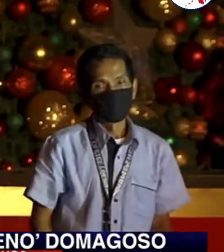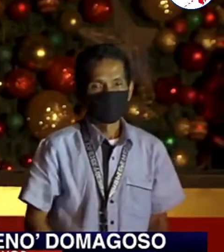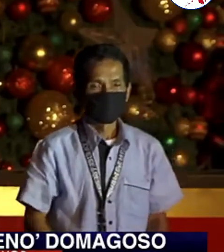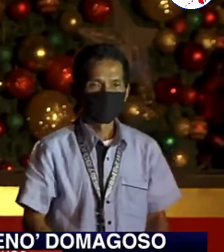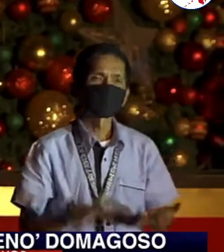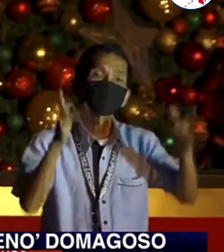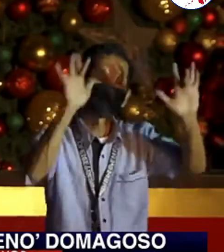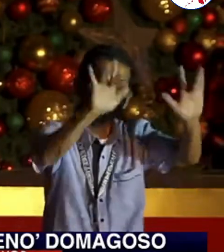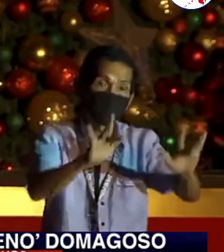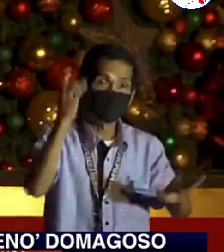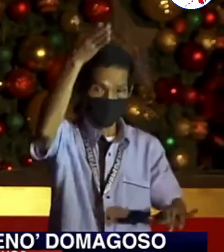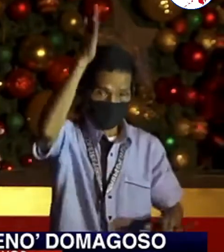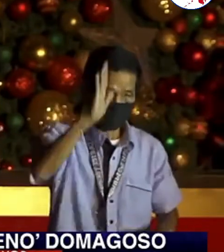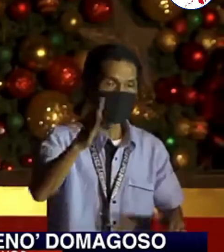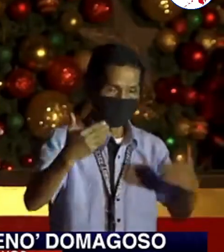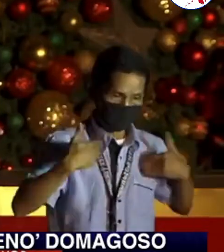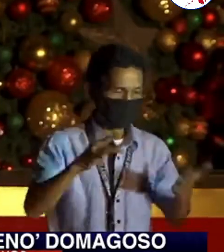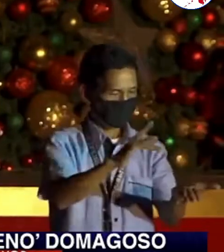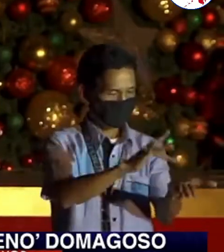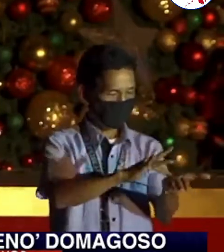Kaawaan tayo ng Diyos, may gamot.